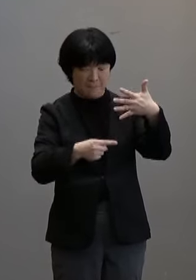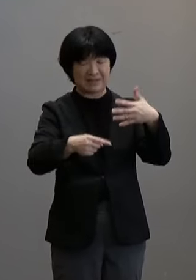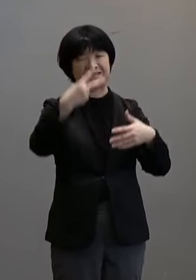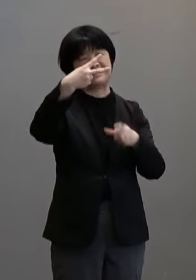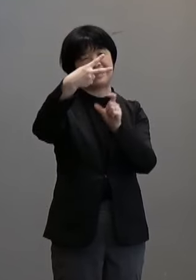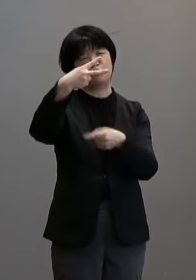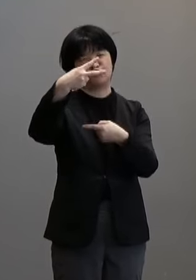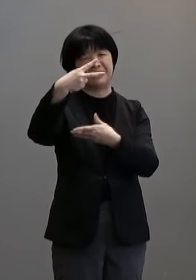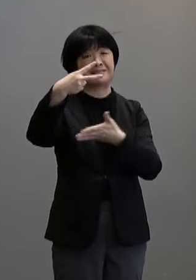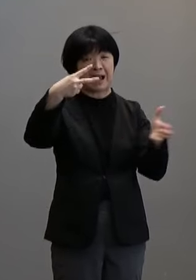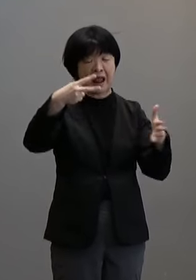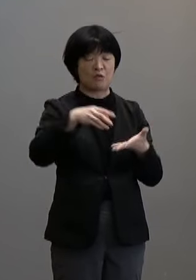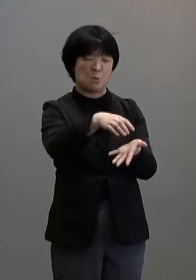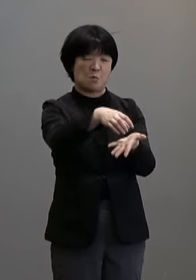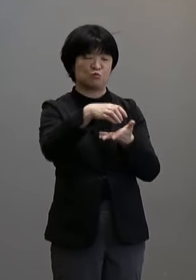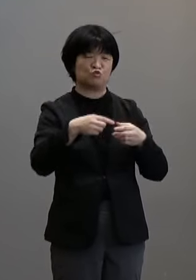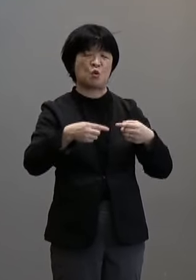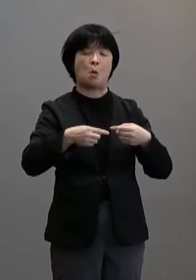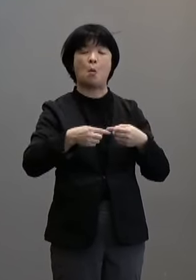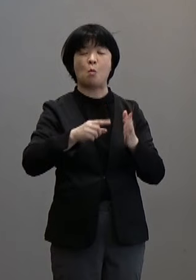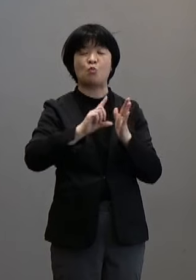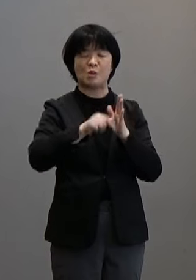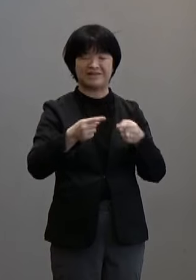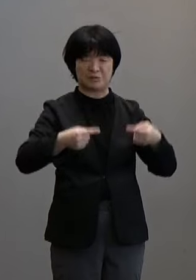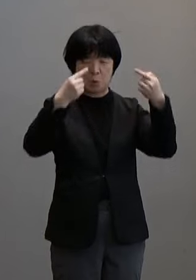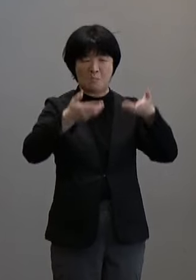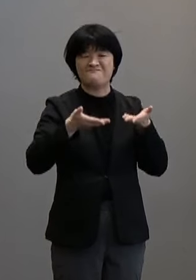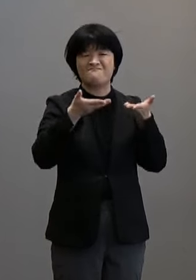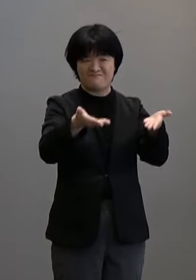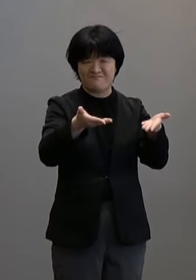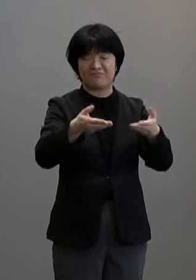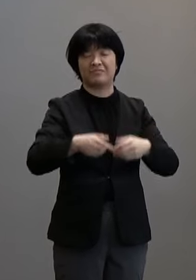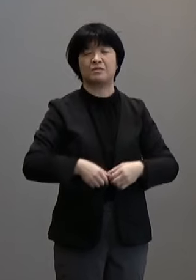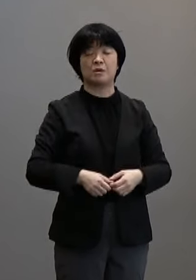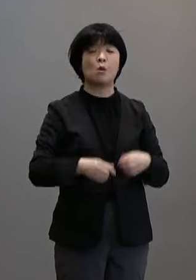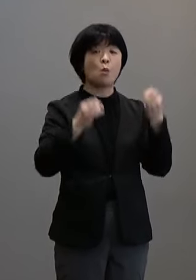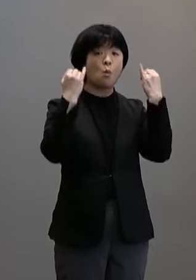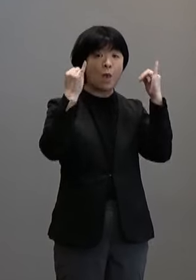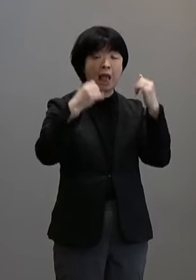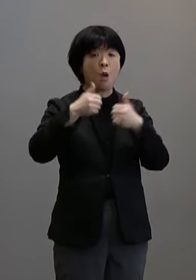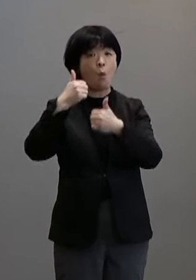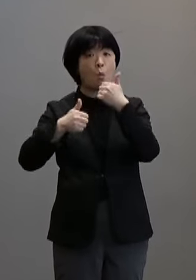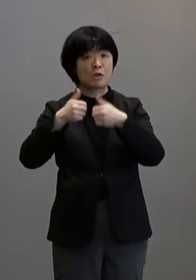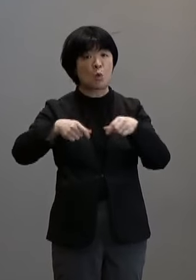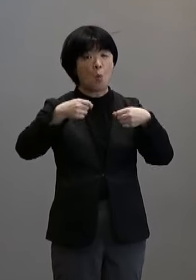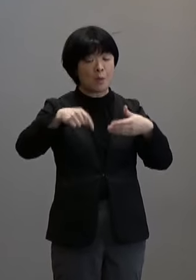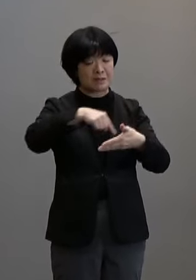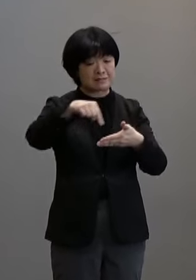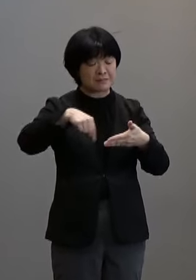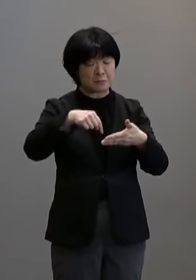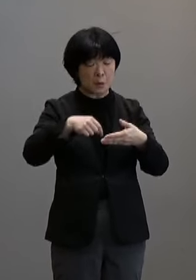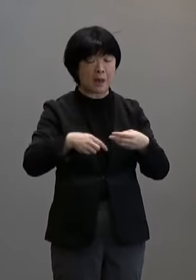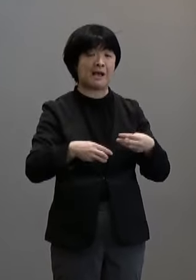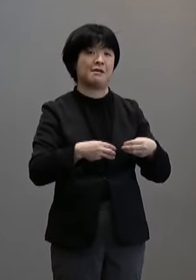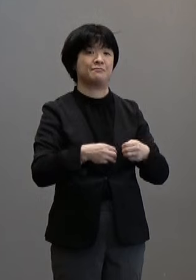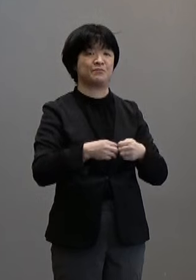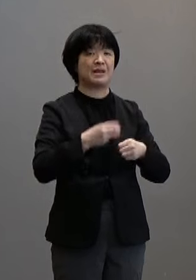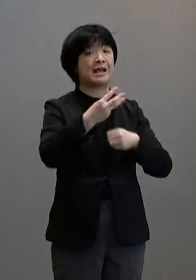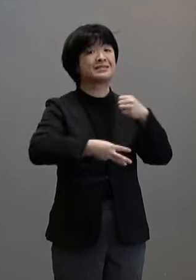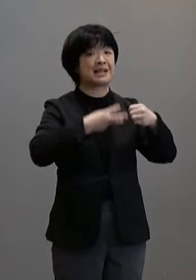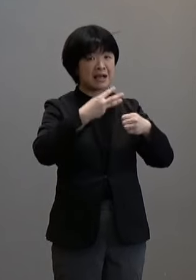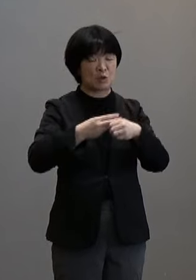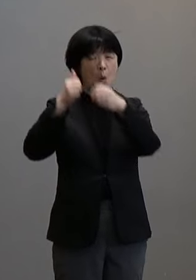に開催する受賞式で表彰いたします。各フェアやコンテストの詳細については特設サイトや県ホームページをご確